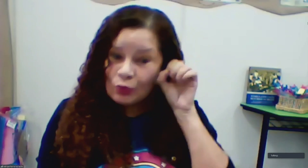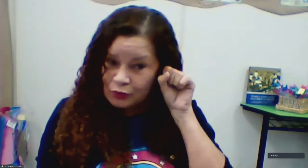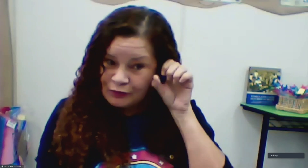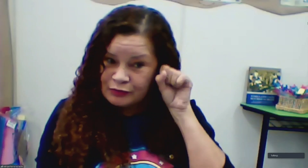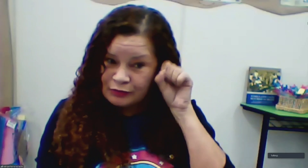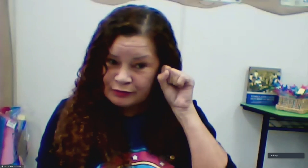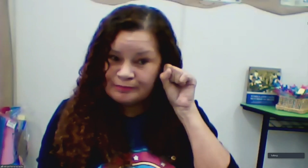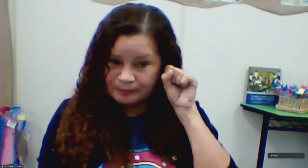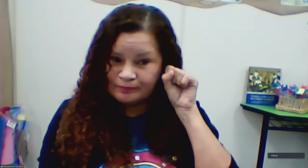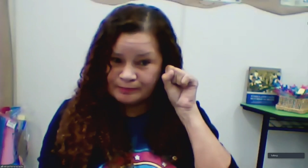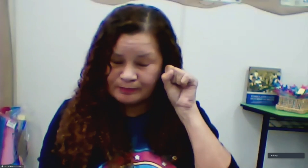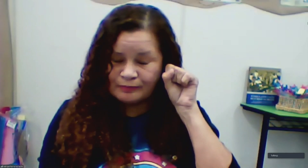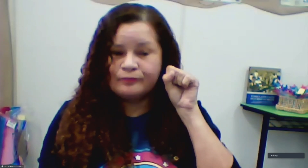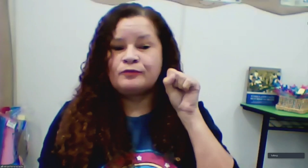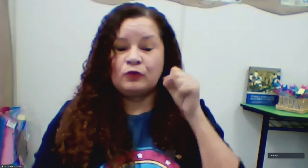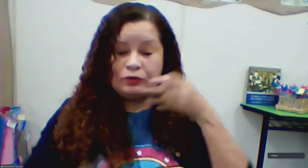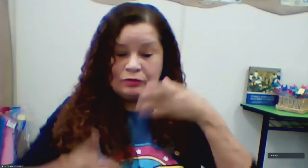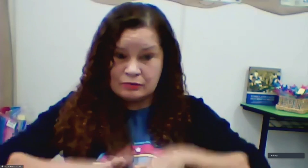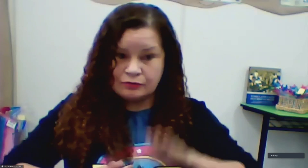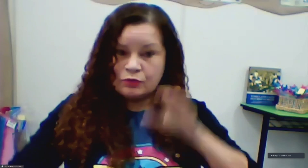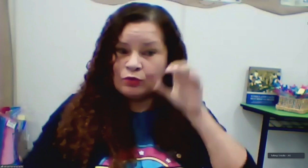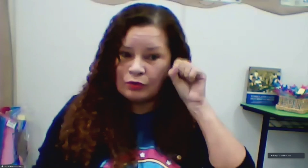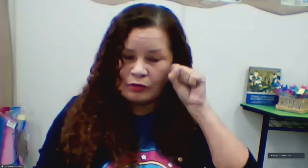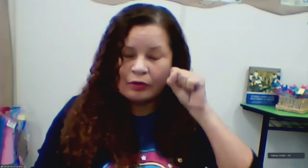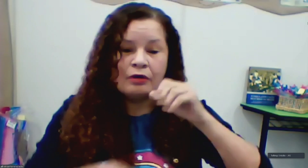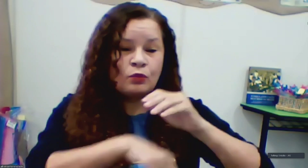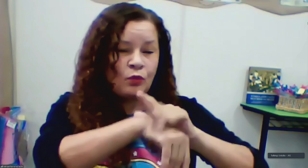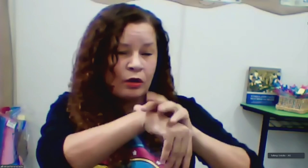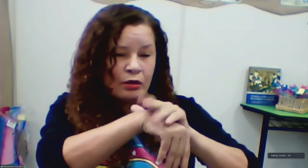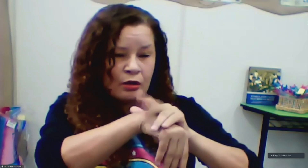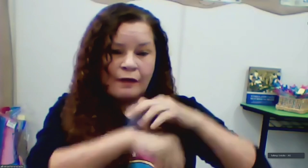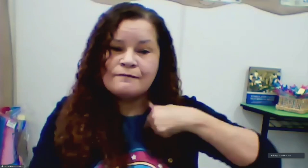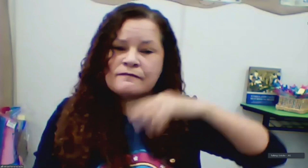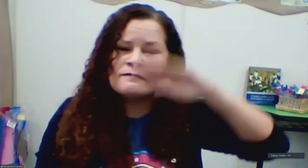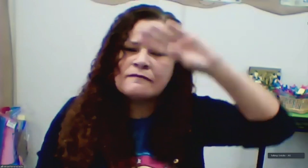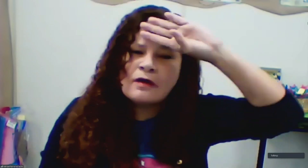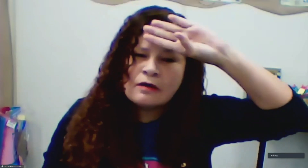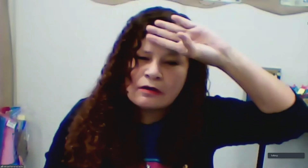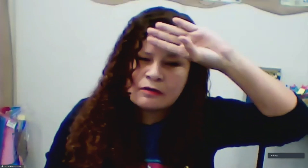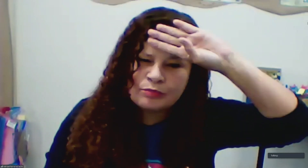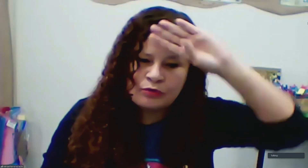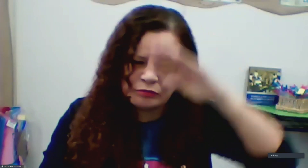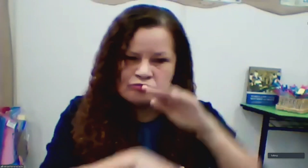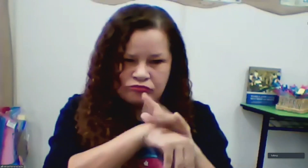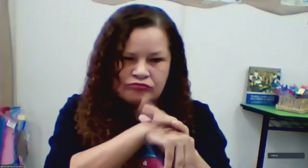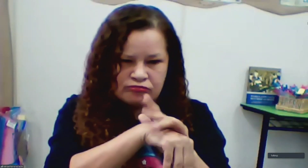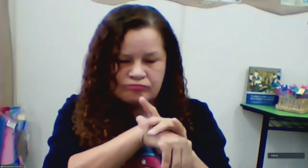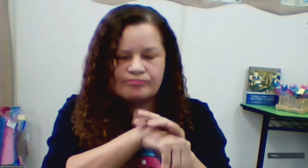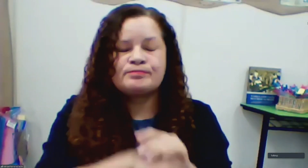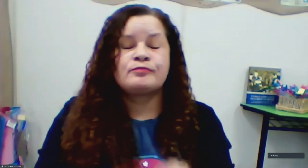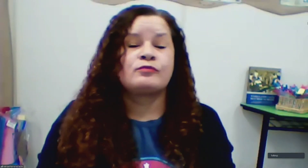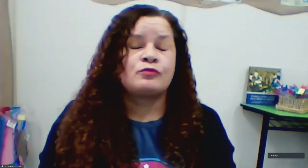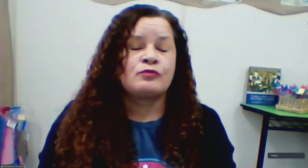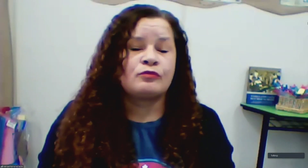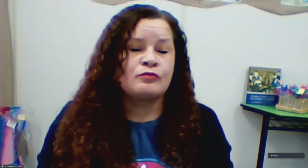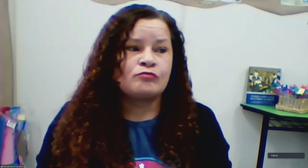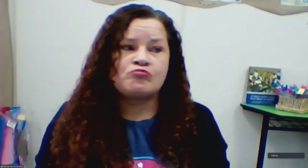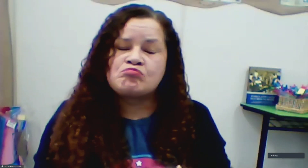e eu tive muita febre. Fiquei doente, tive muita febre. E o que aconteceu? Sabe, passado